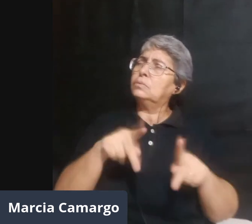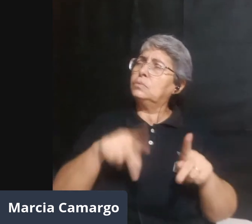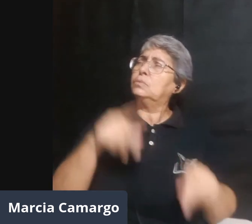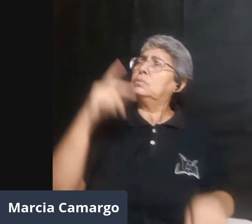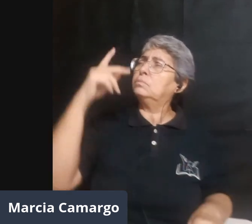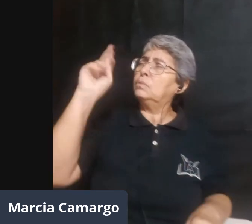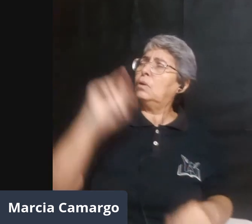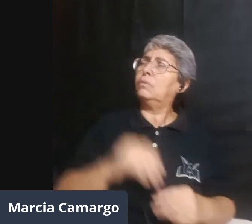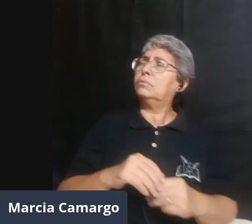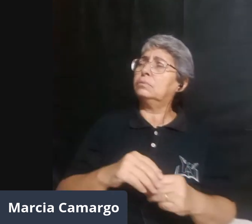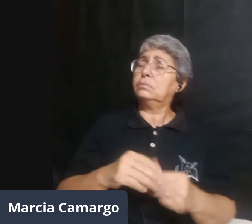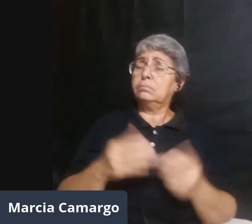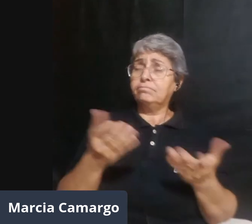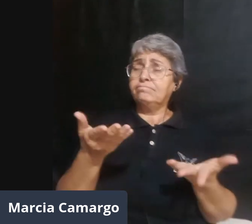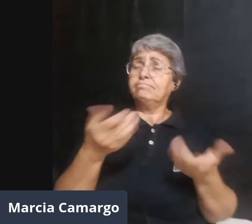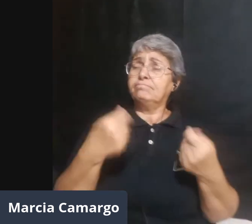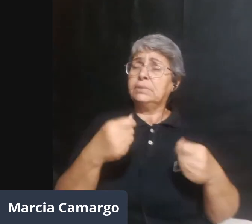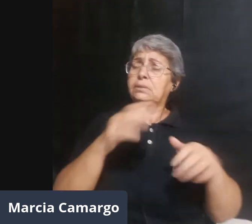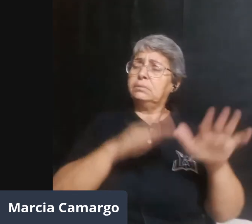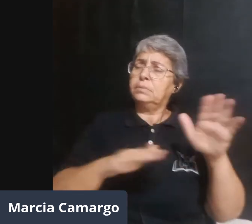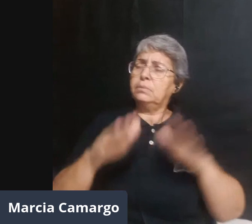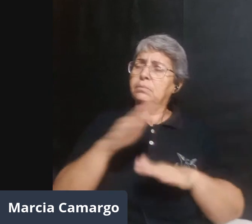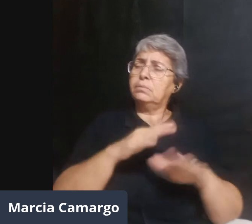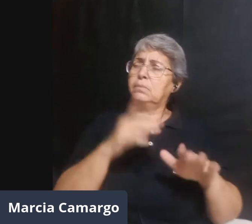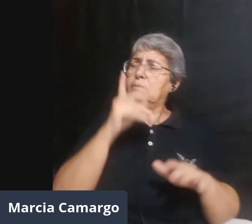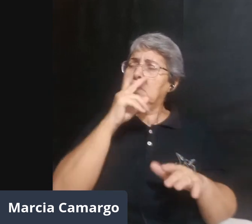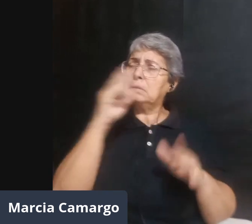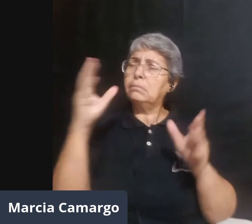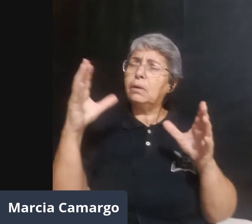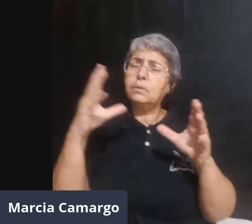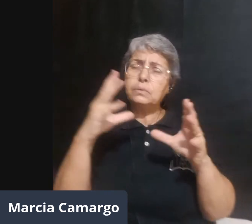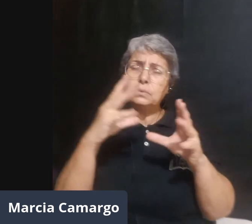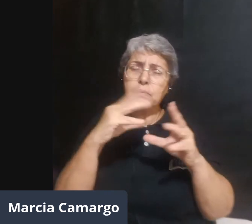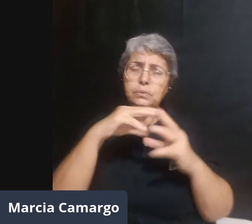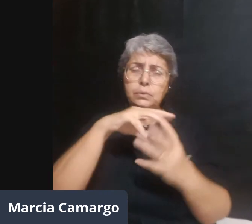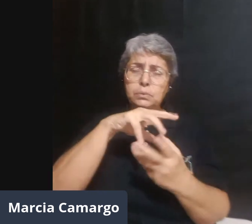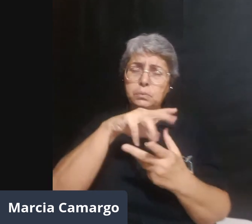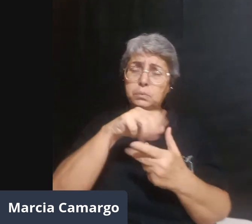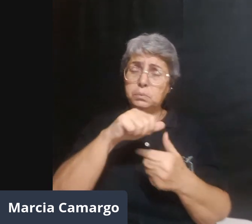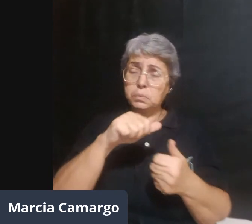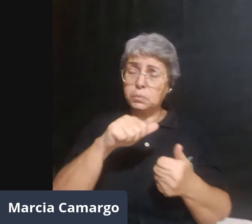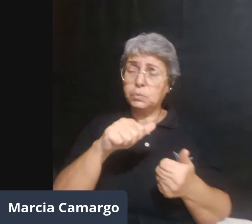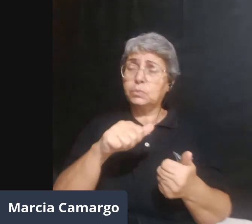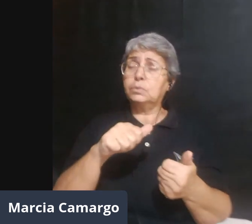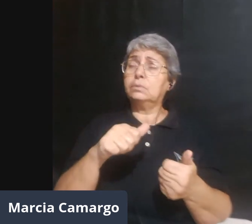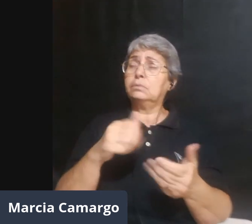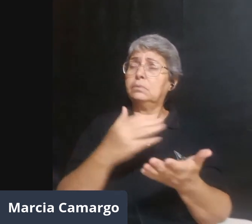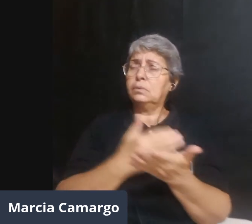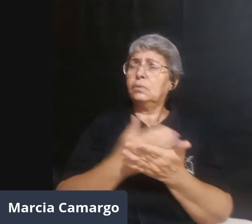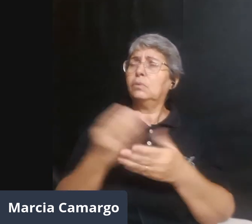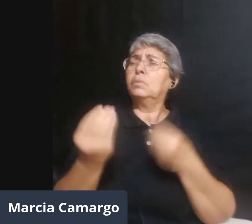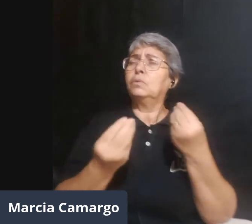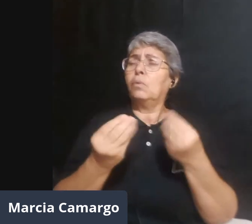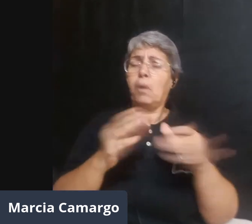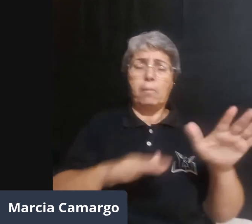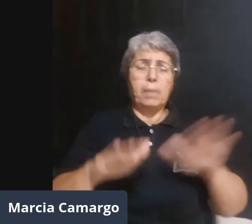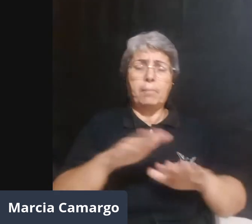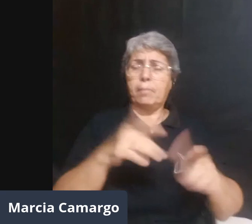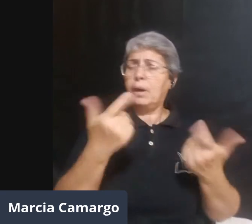vem a noite e nós ainda não estamos preparados. Tem misericórdia de nós e